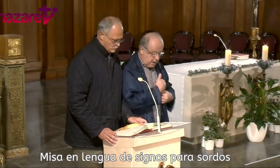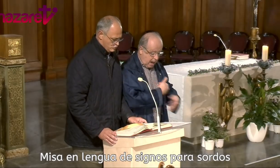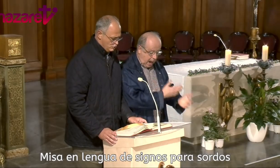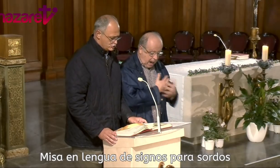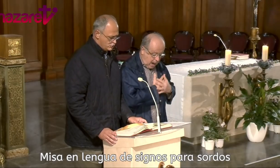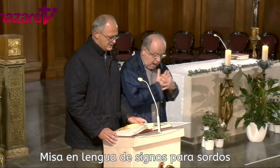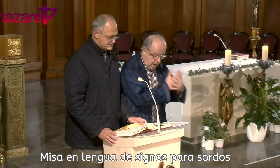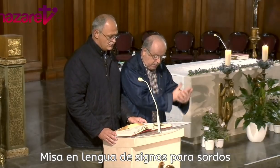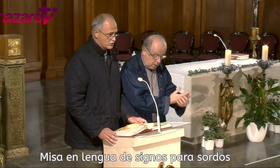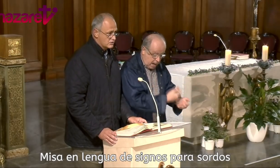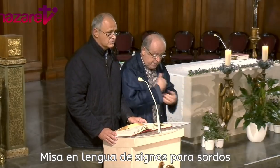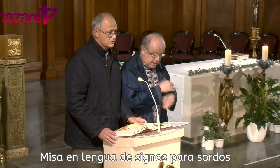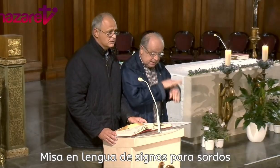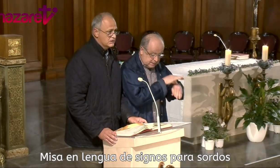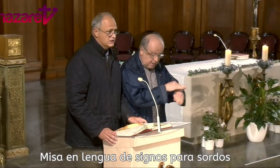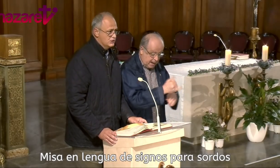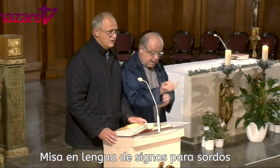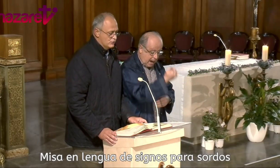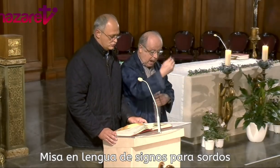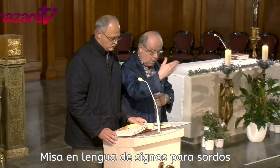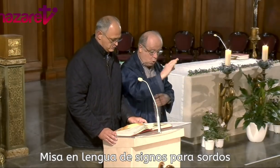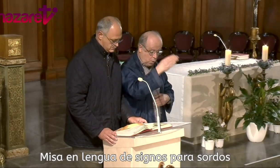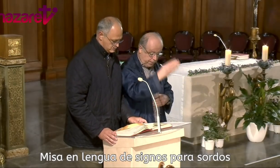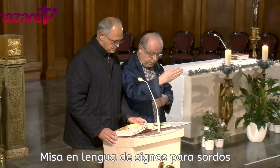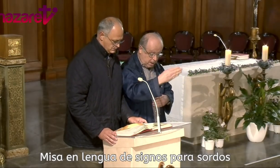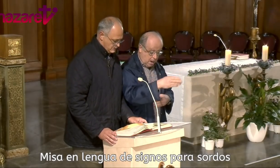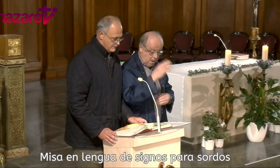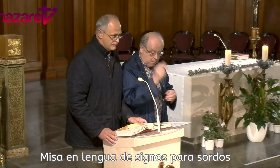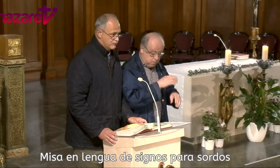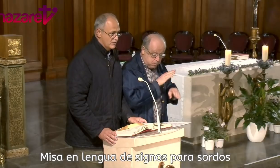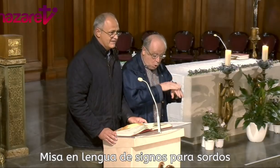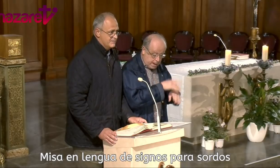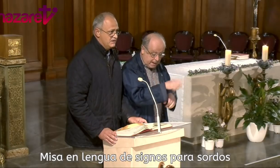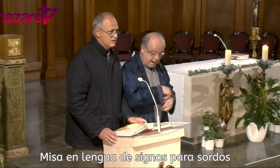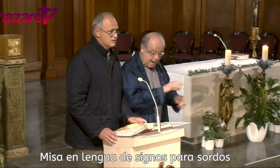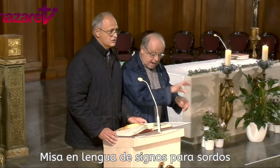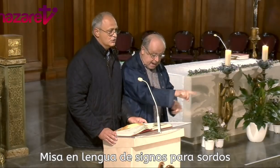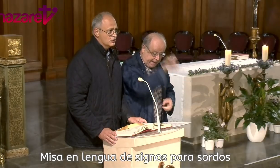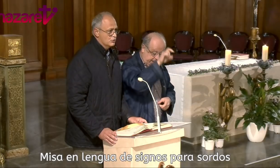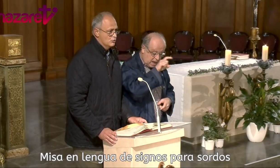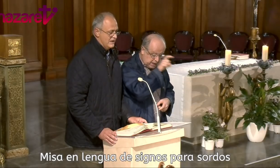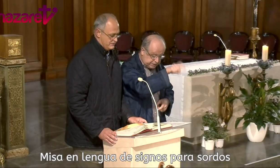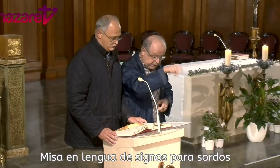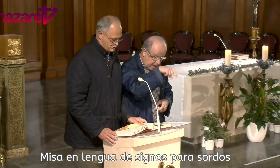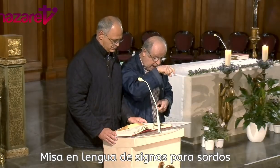Yo soy el Señor, y no hay otro. Fuera de mí, no hay Dios.